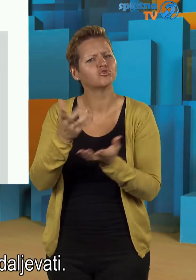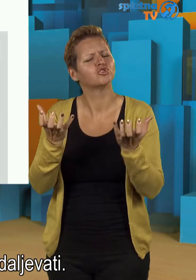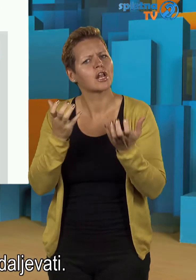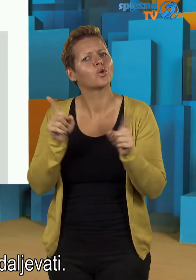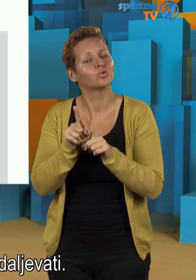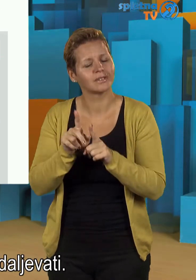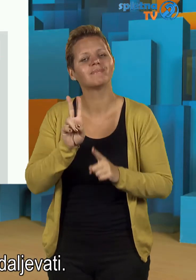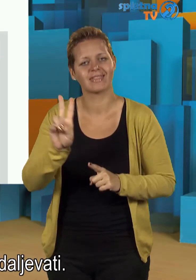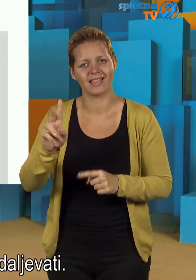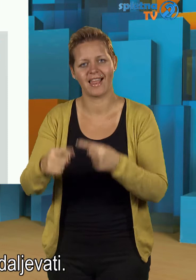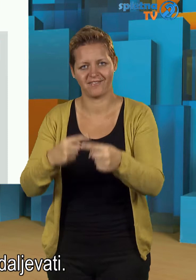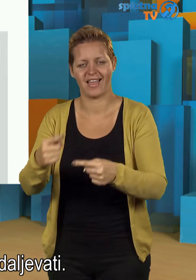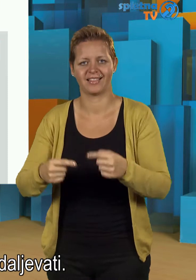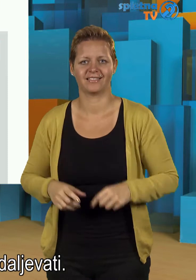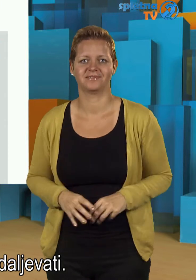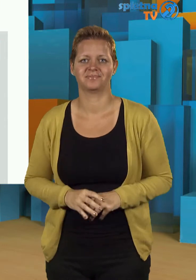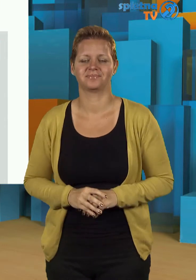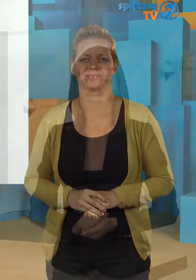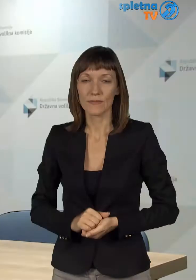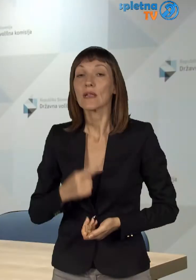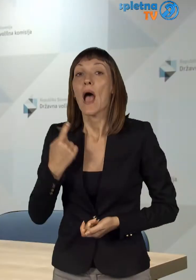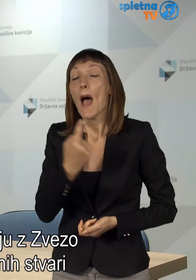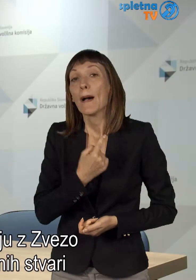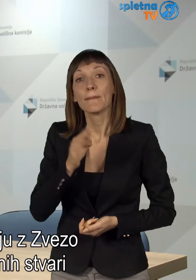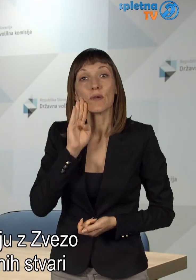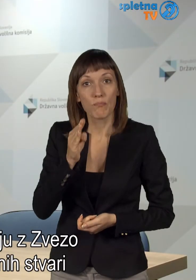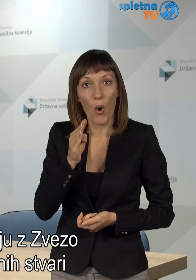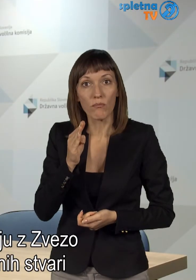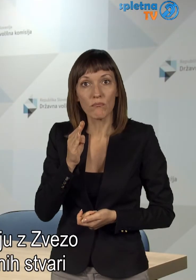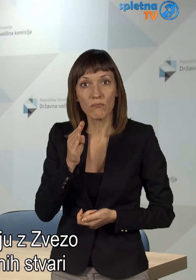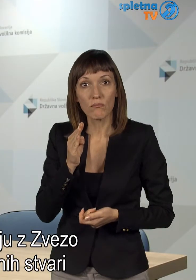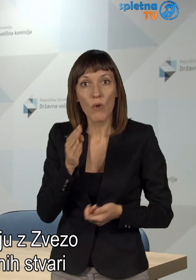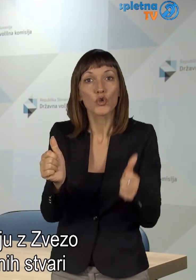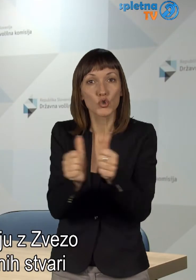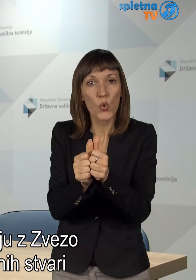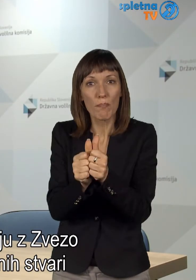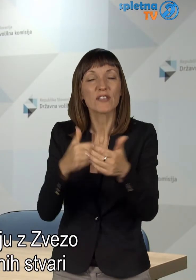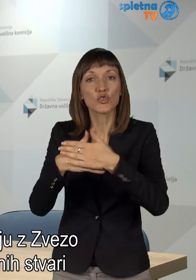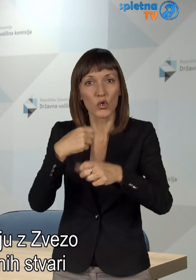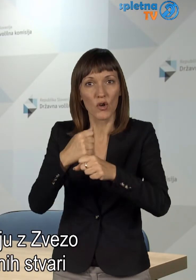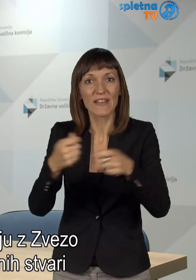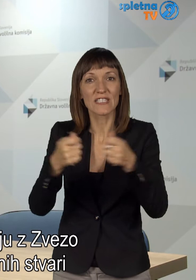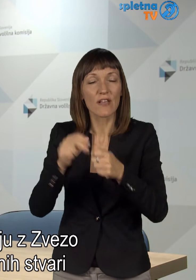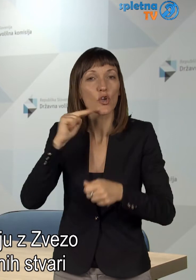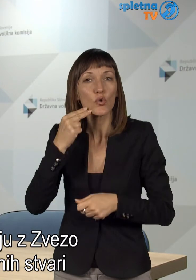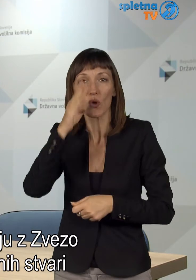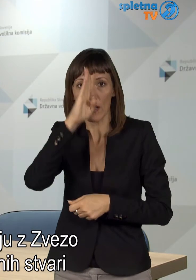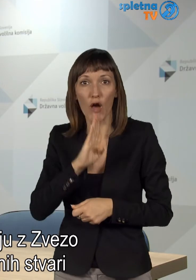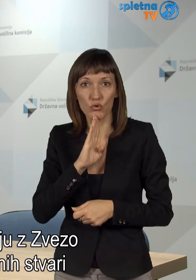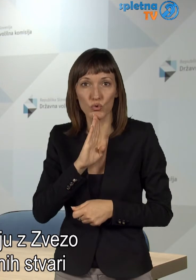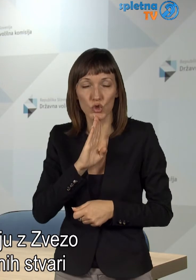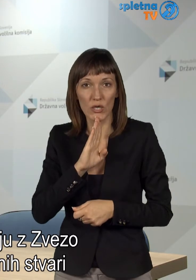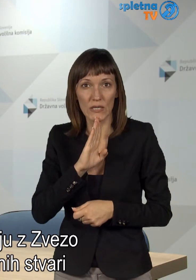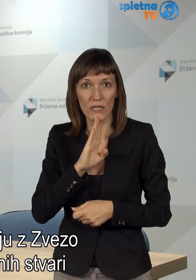smeri želijo tudi nadaljevati. Mi bomo seveda v sodelovanju tudi z Zvezo gluhih